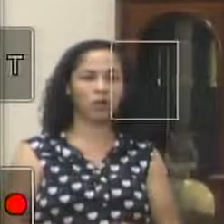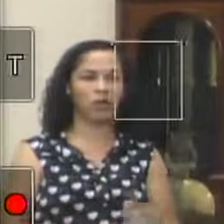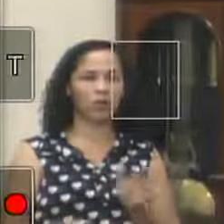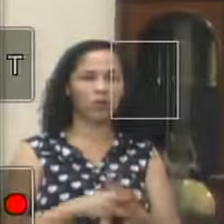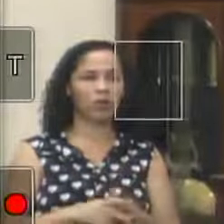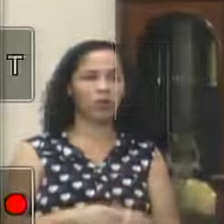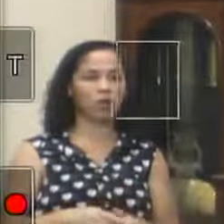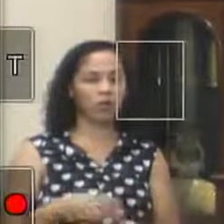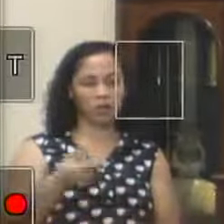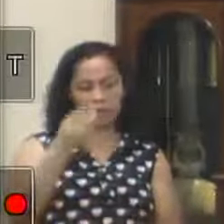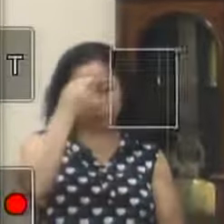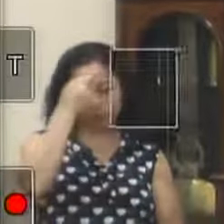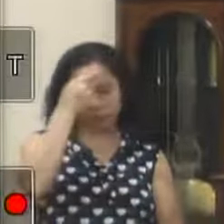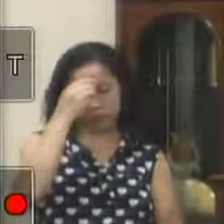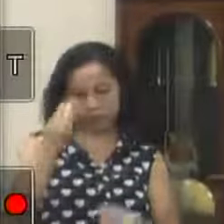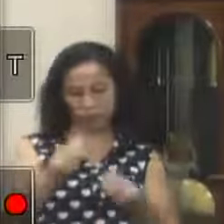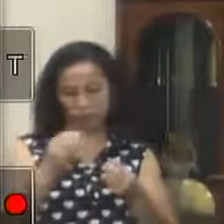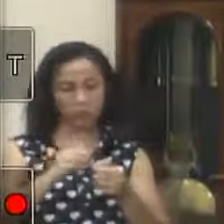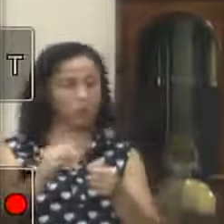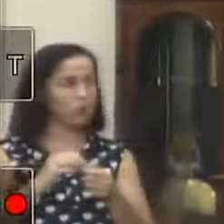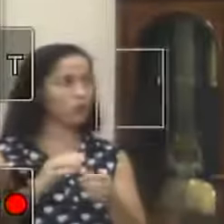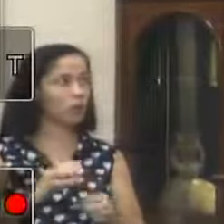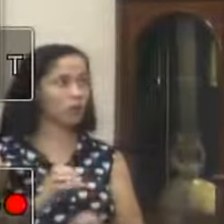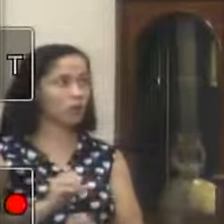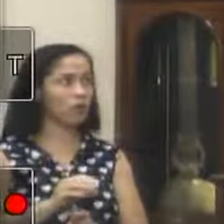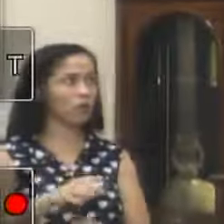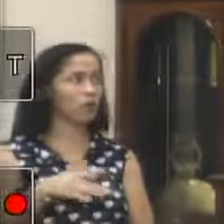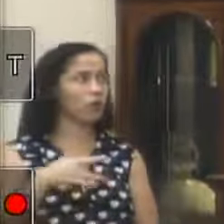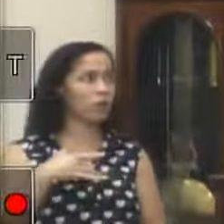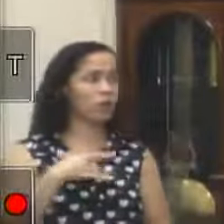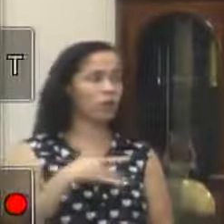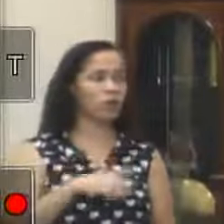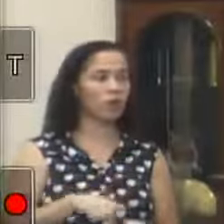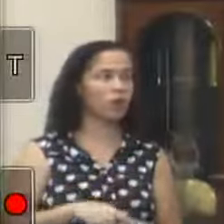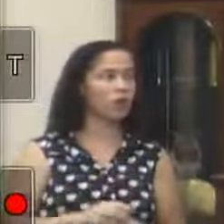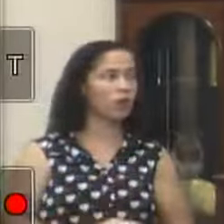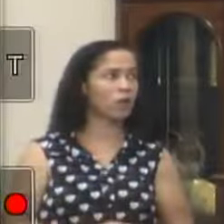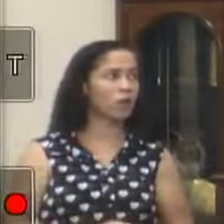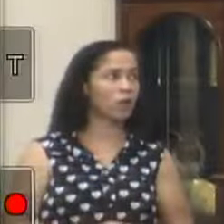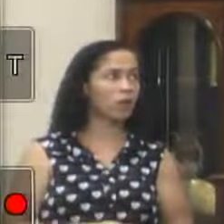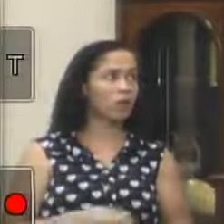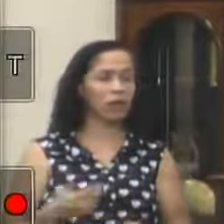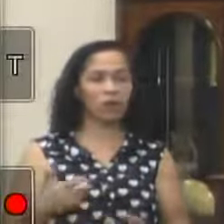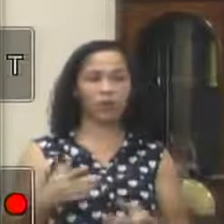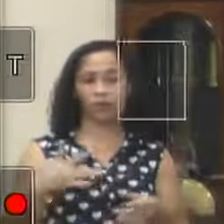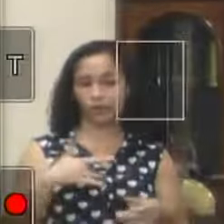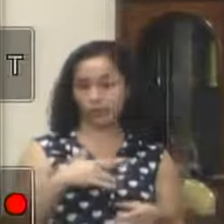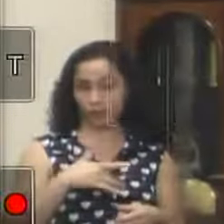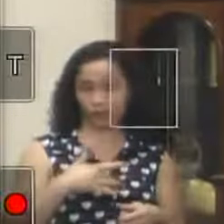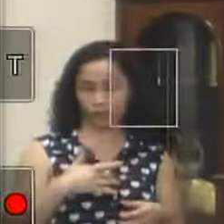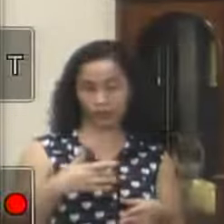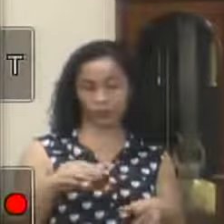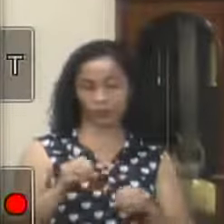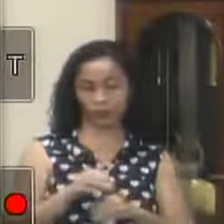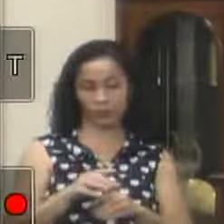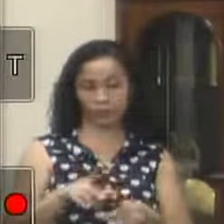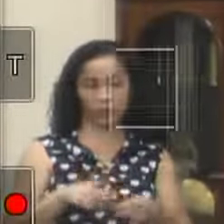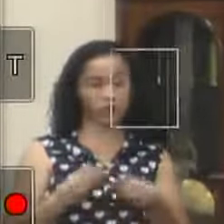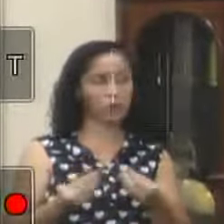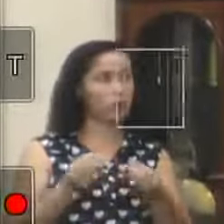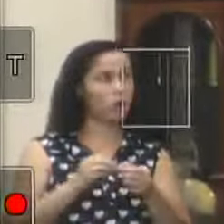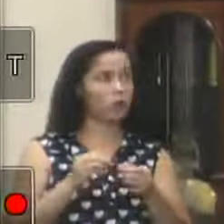mente, como seu carro-chefe, saúde, educação, não tem jeito. Educação, sem educação, não se leva a lugar nenhum. Se leva, sim,